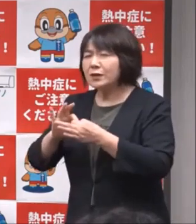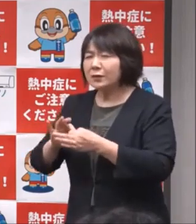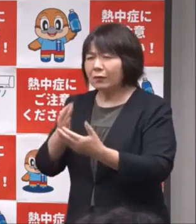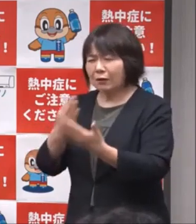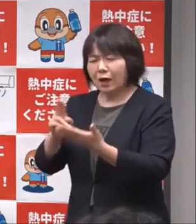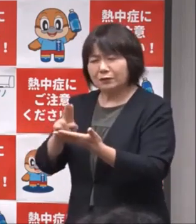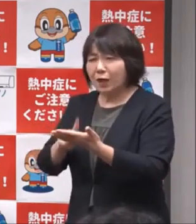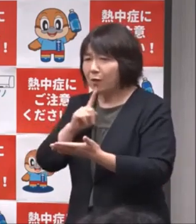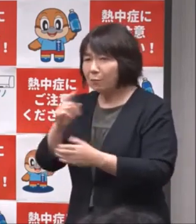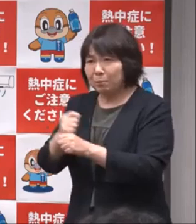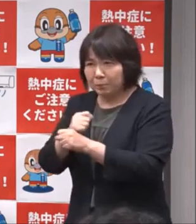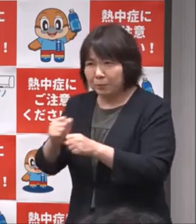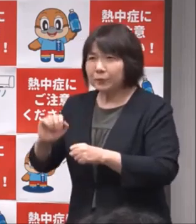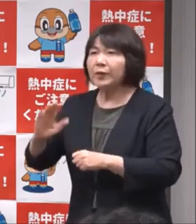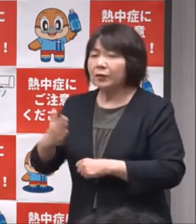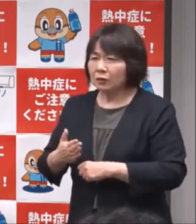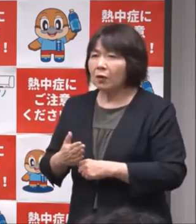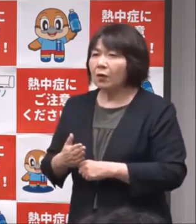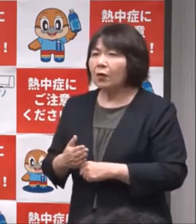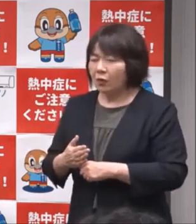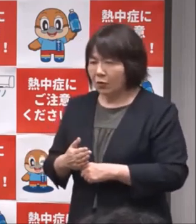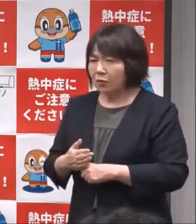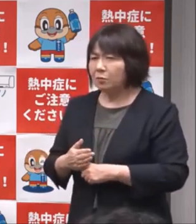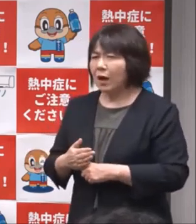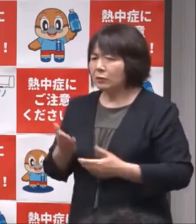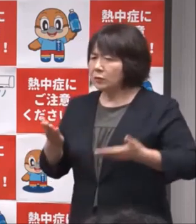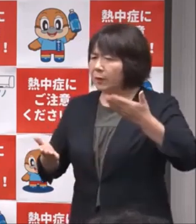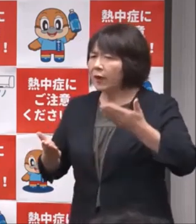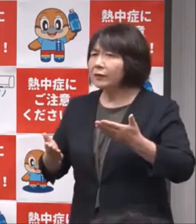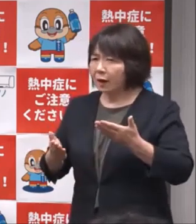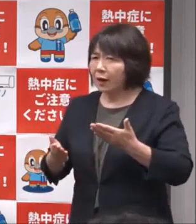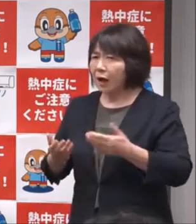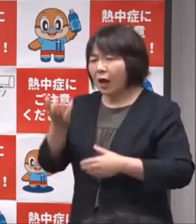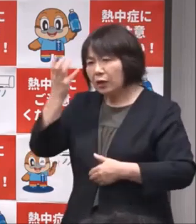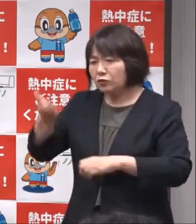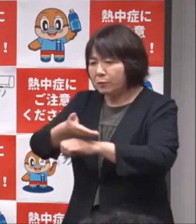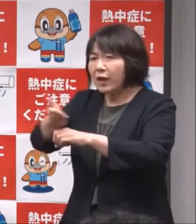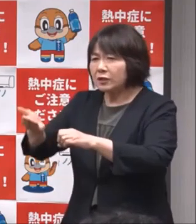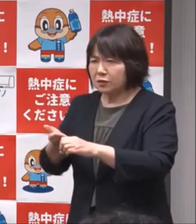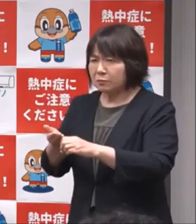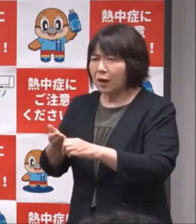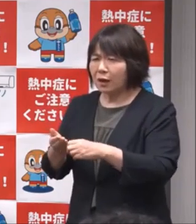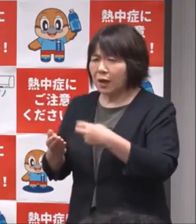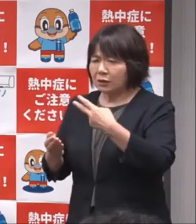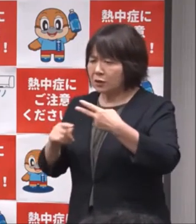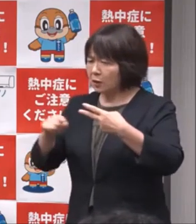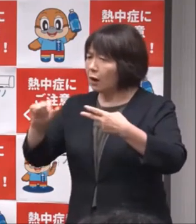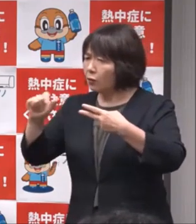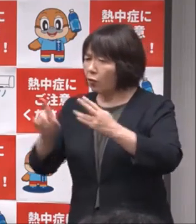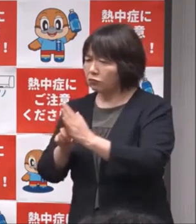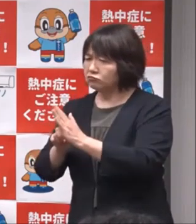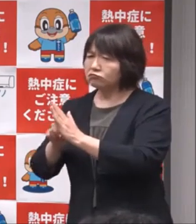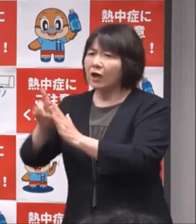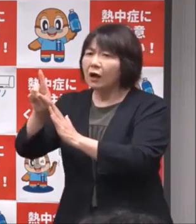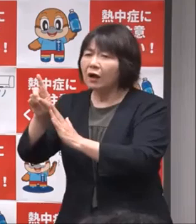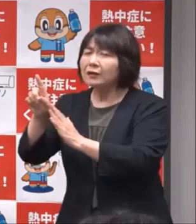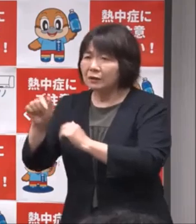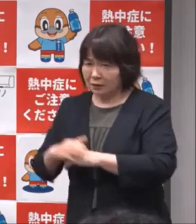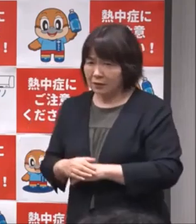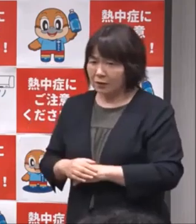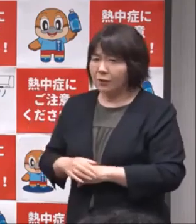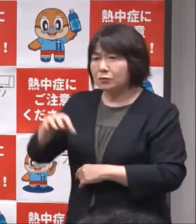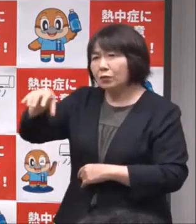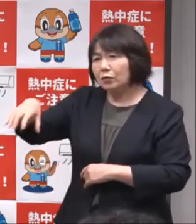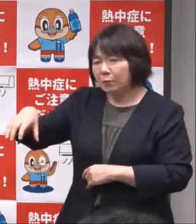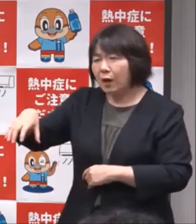的なことでは言えないんですが、だいたい2度から6度ぐらい夢洲の方が高い傾向があったと。で、夢洲の中で